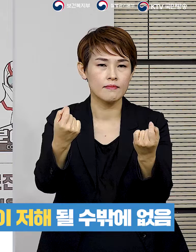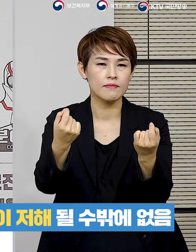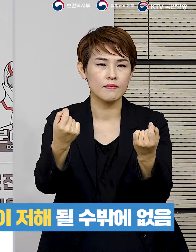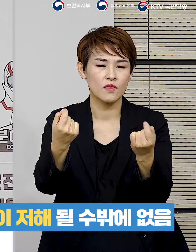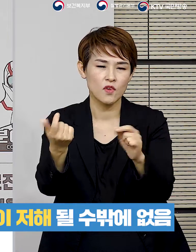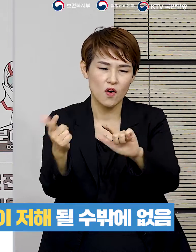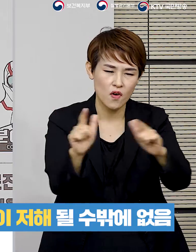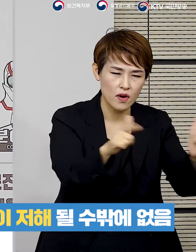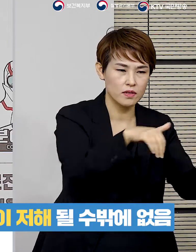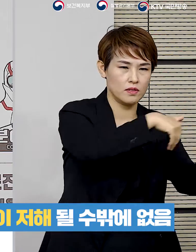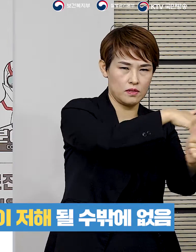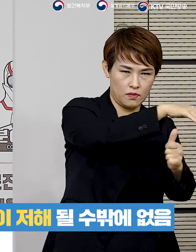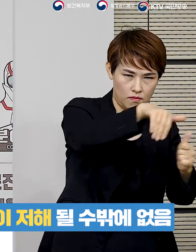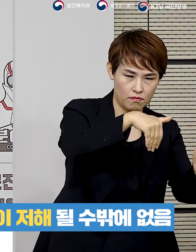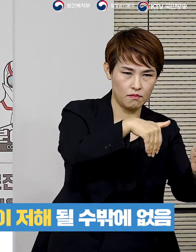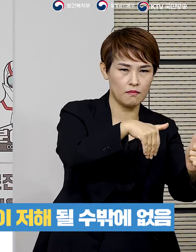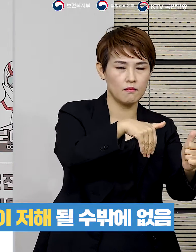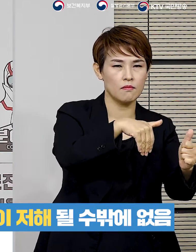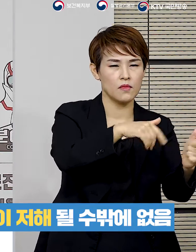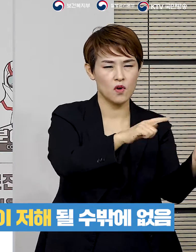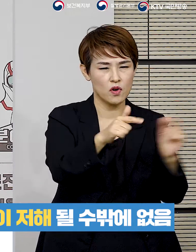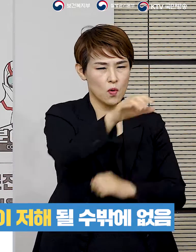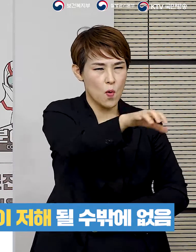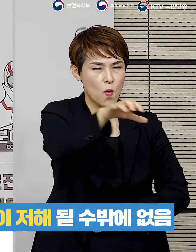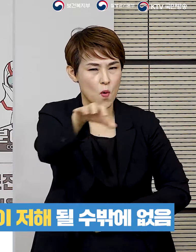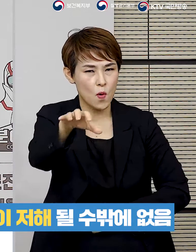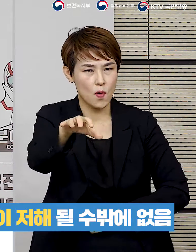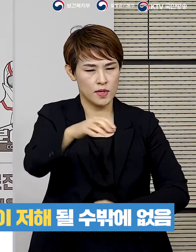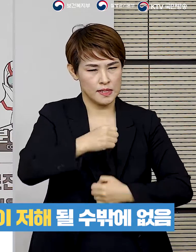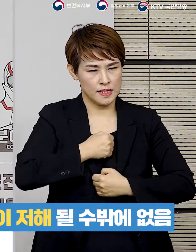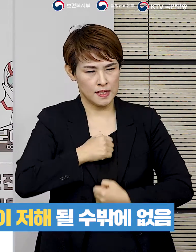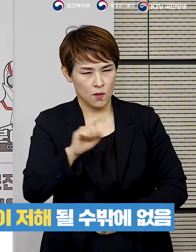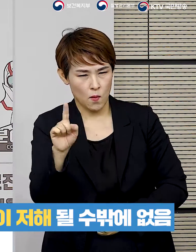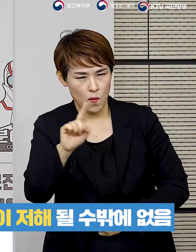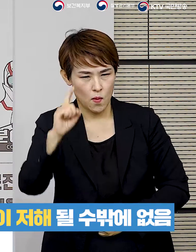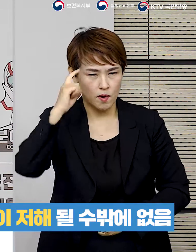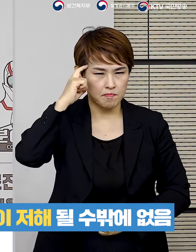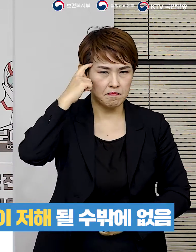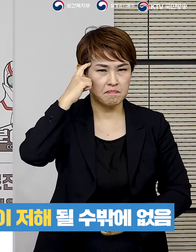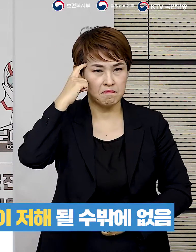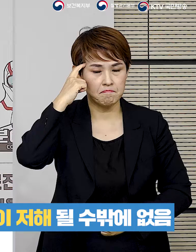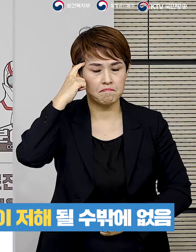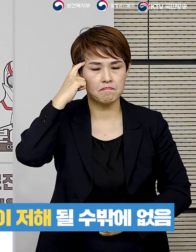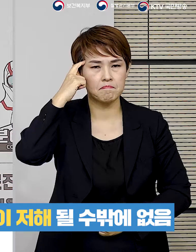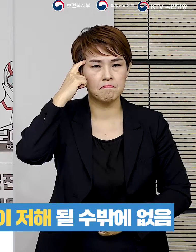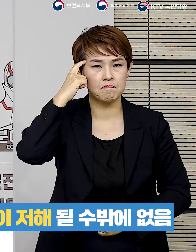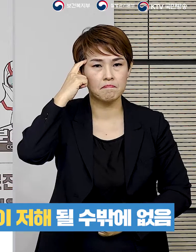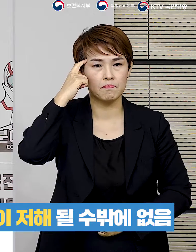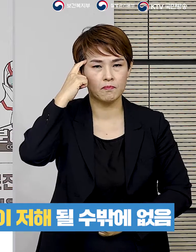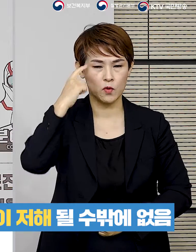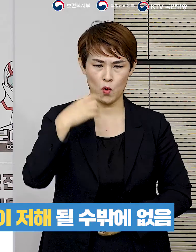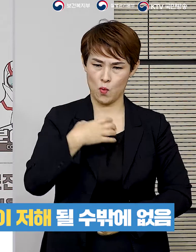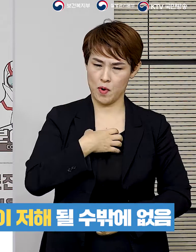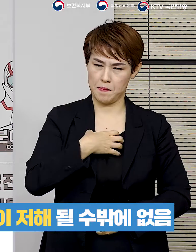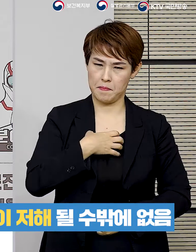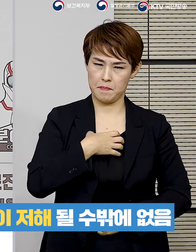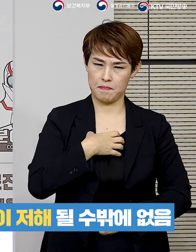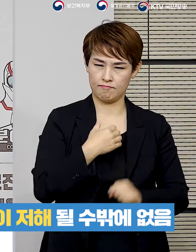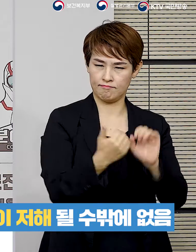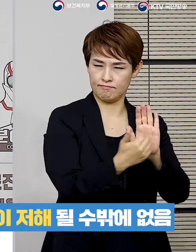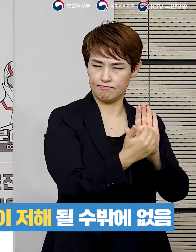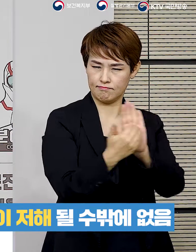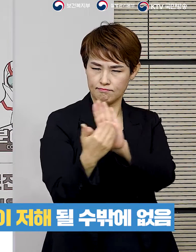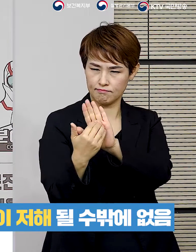말씀드렸던 여러 가지의 상황에서 또 여러 가지의 장소에서 어떻게 지킬 수 있으면서도